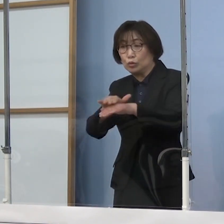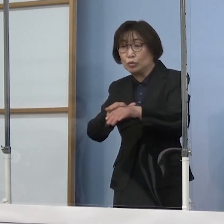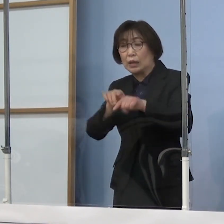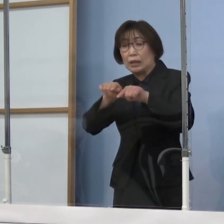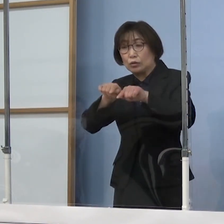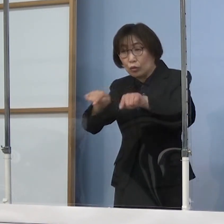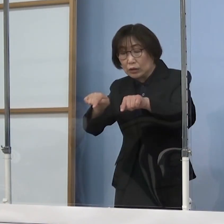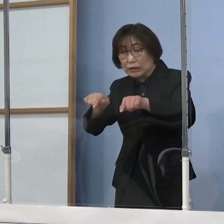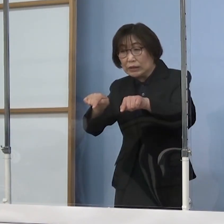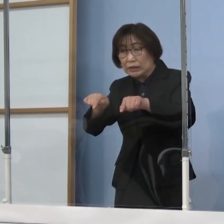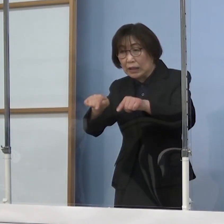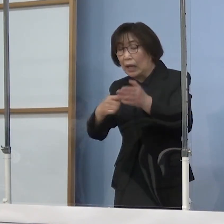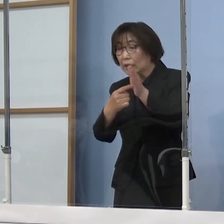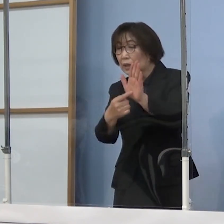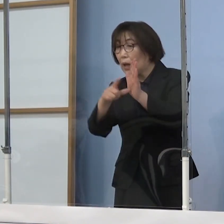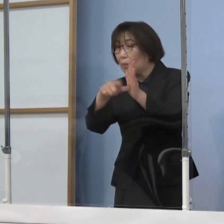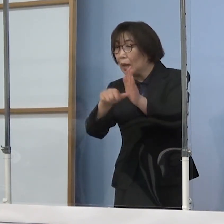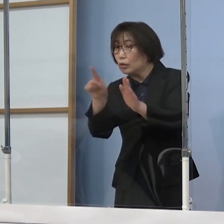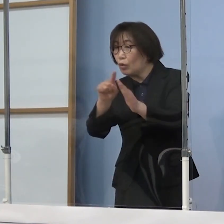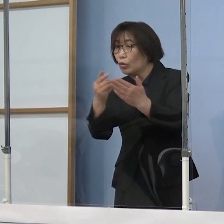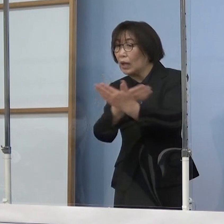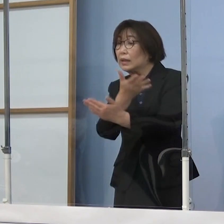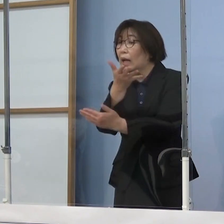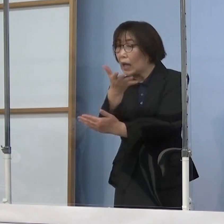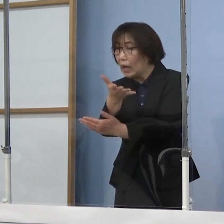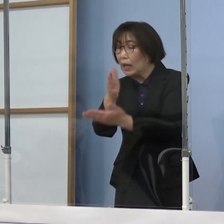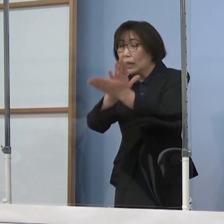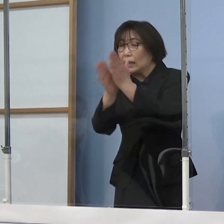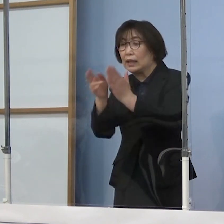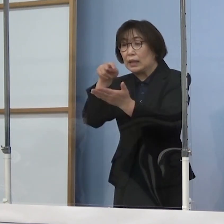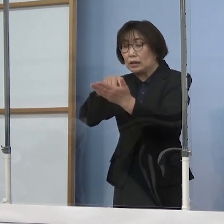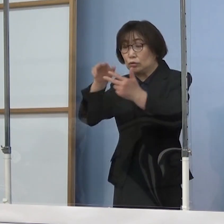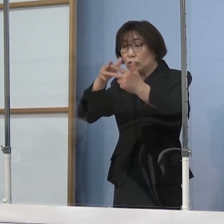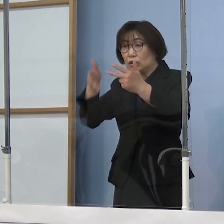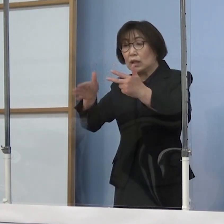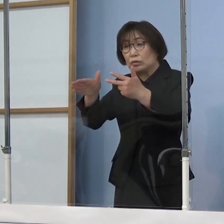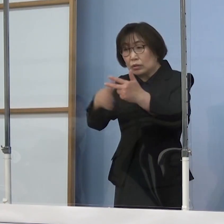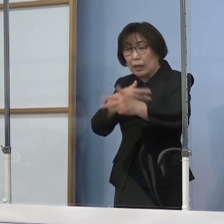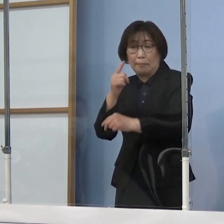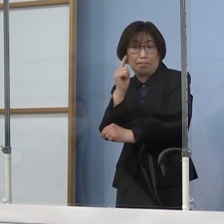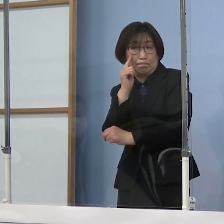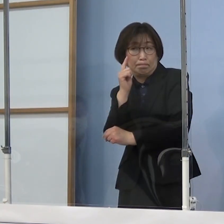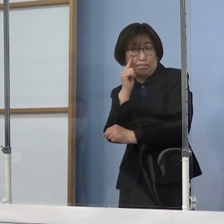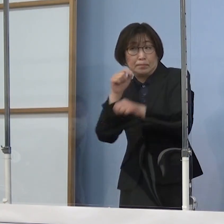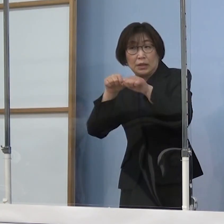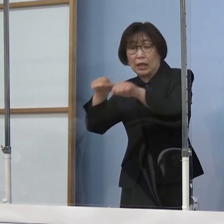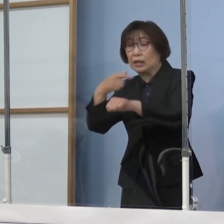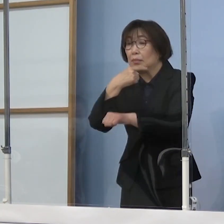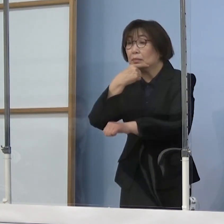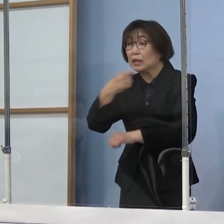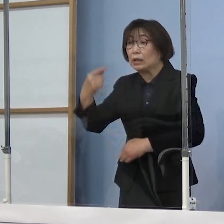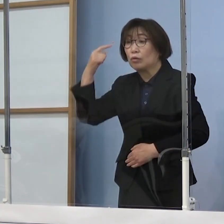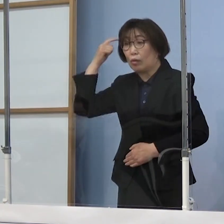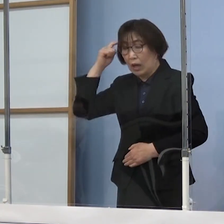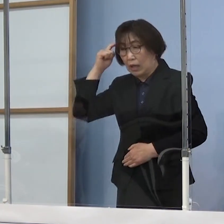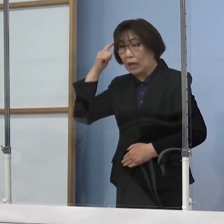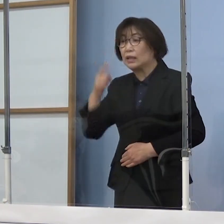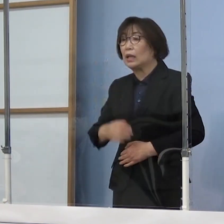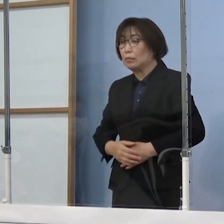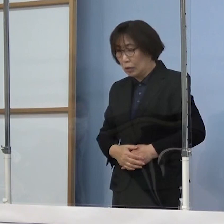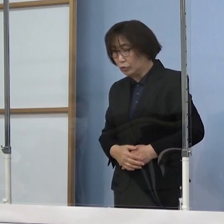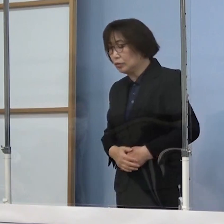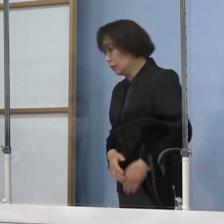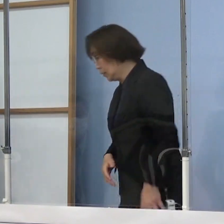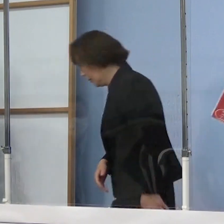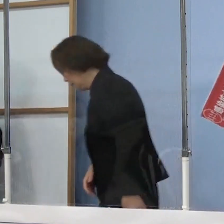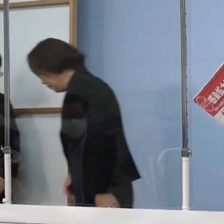ような形になっていくのか、県立の施設からまず行っていこうと、このように考えているところであります。